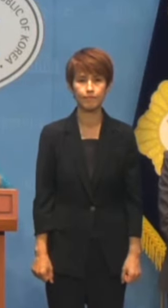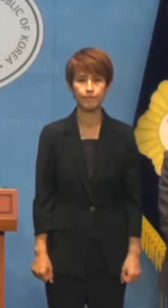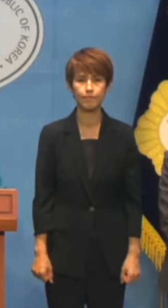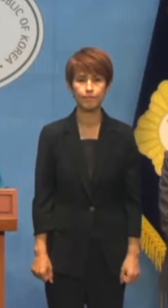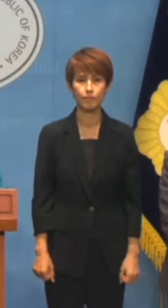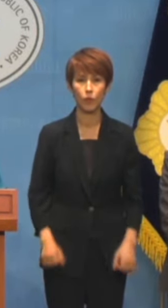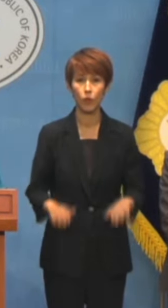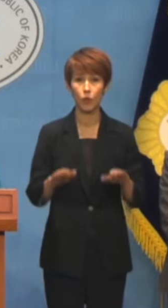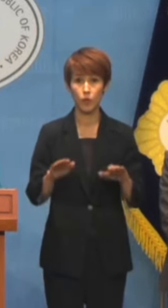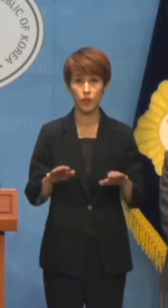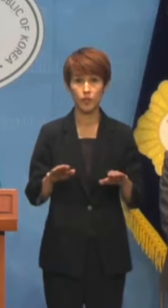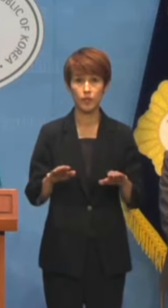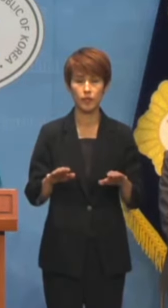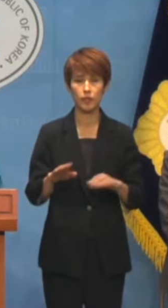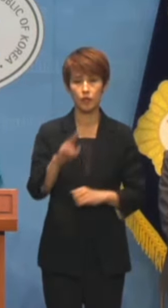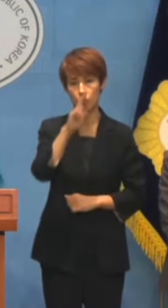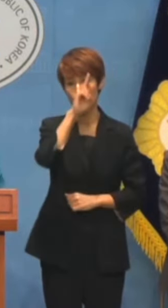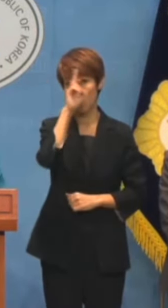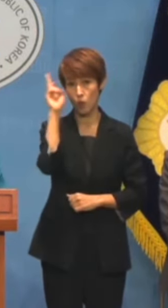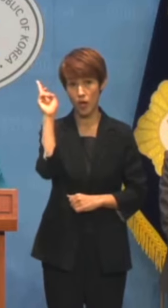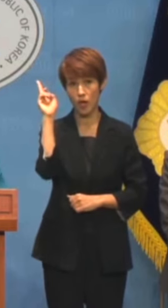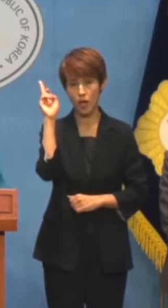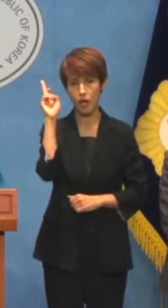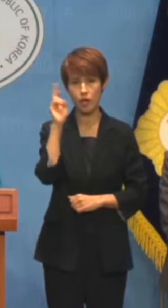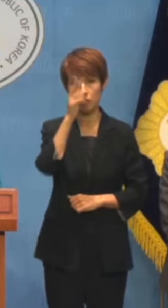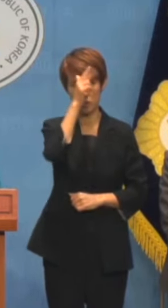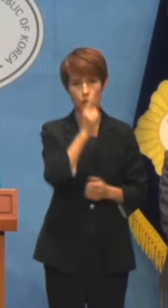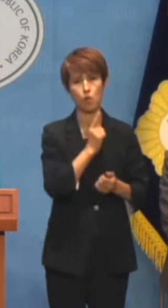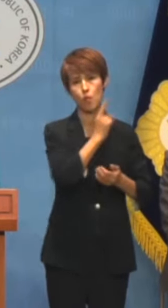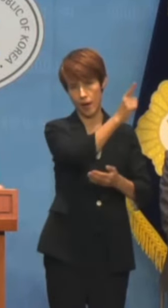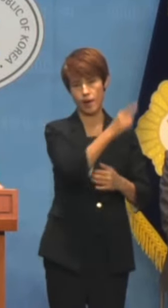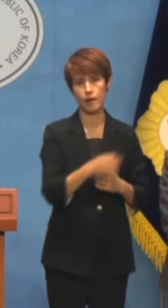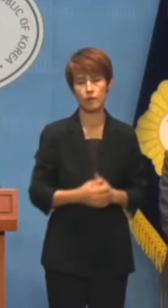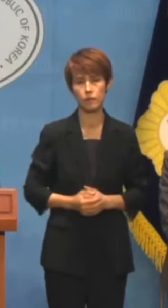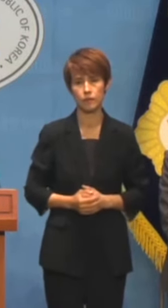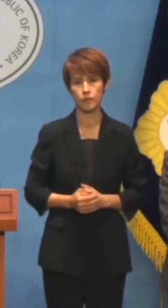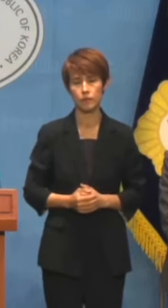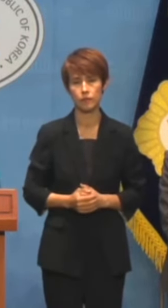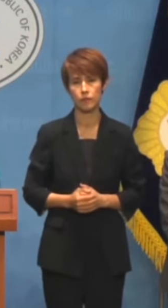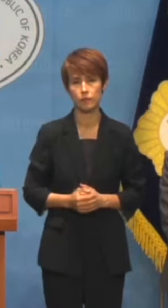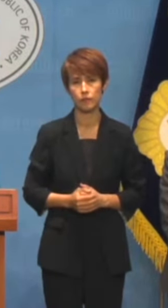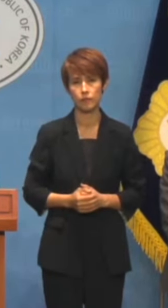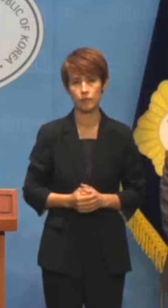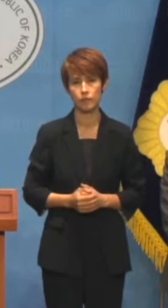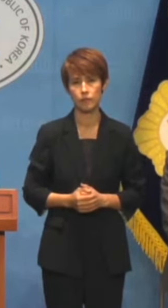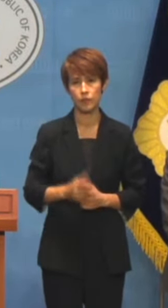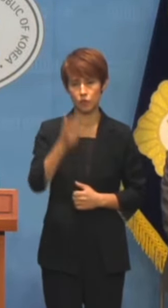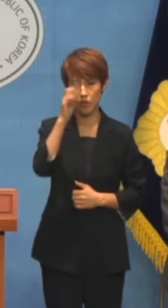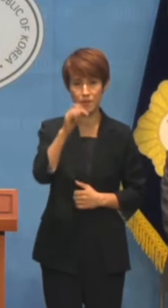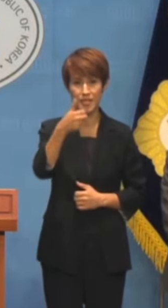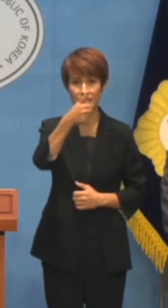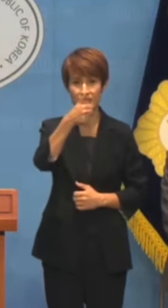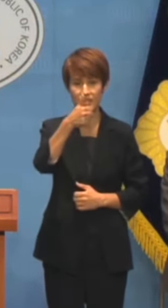네, 오늘 저희가 오후에 고발장을 접수할 예정이고요. 이 내용과 관련해서 최민희